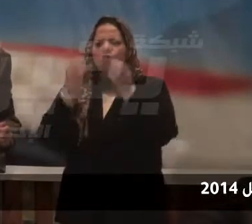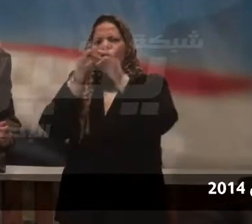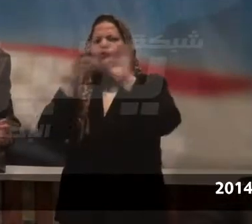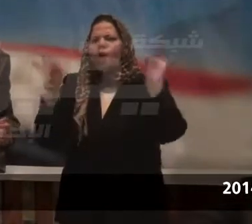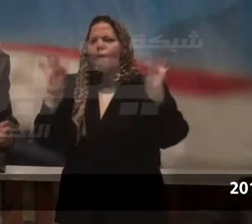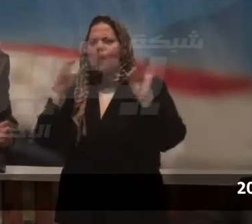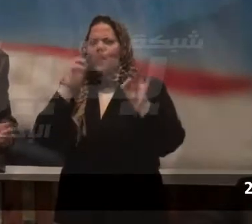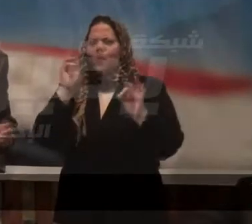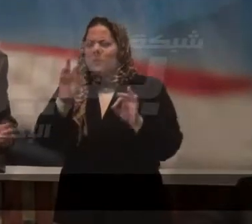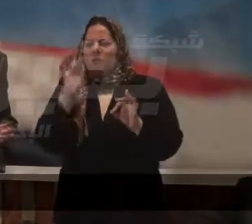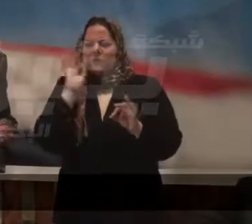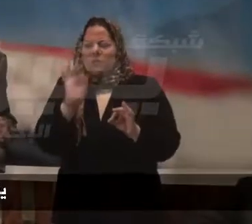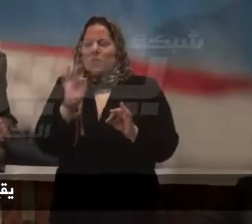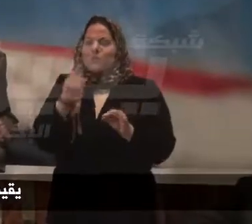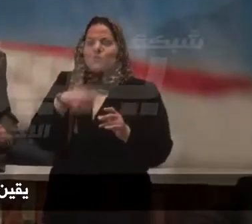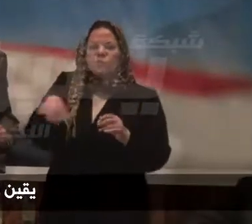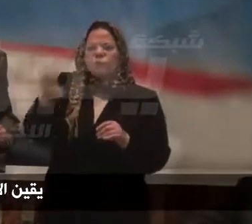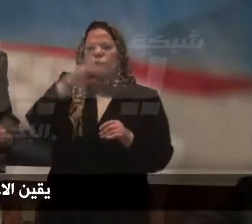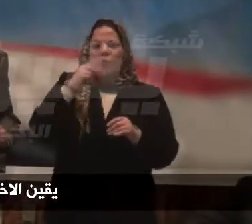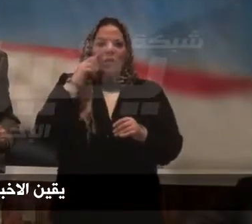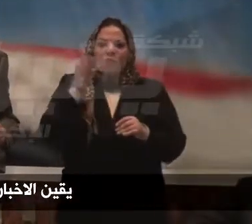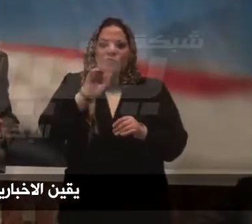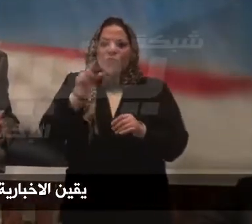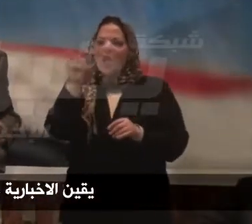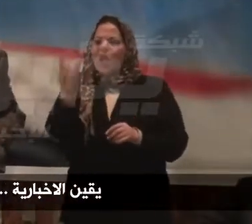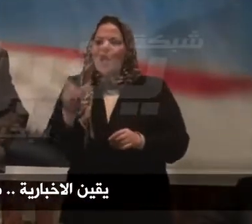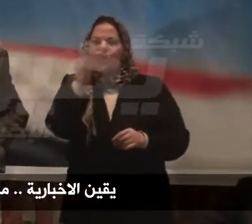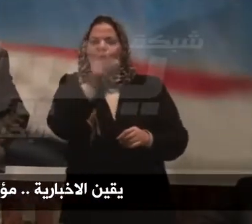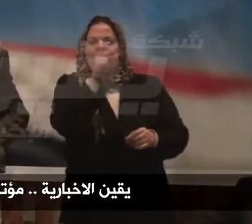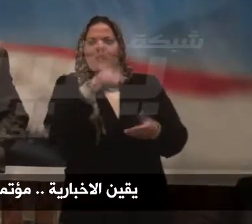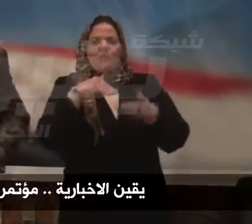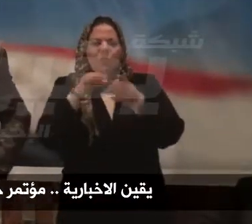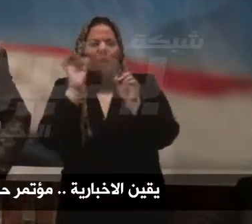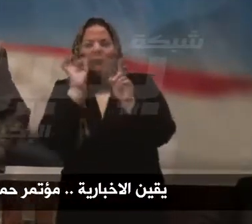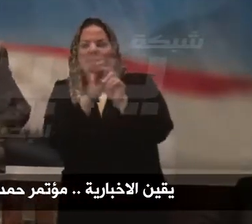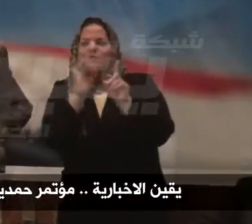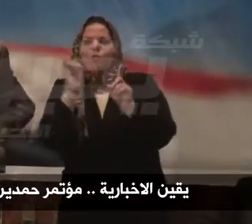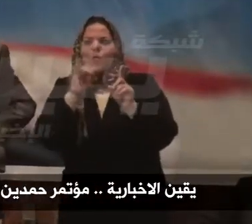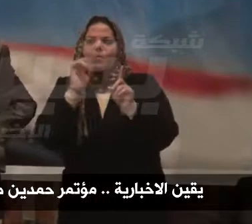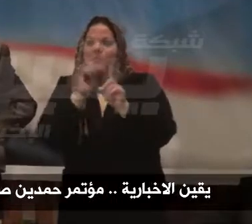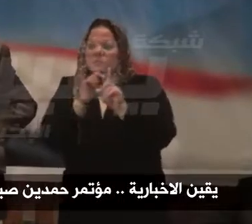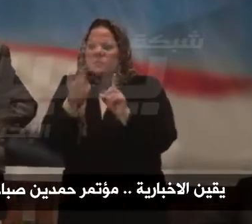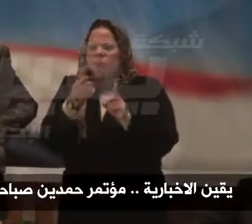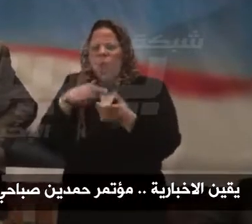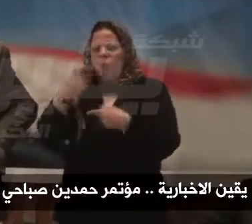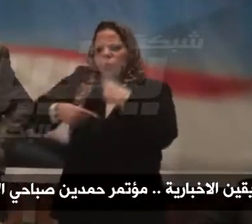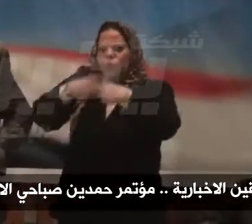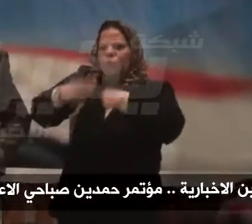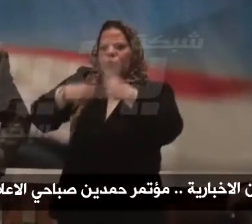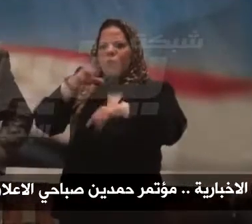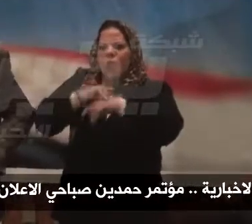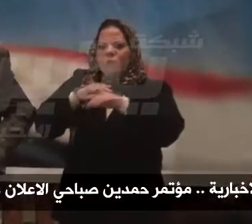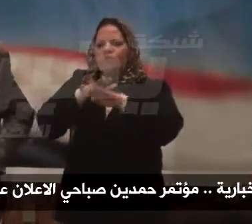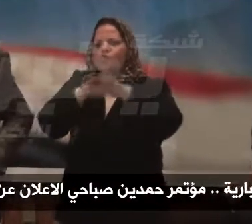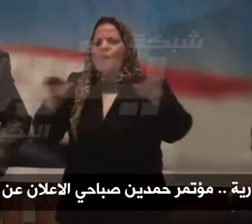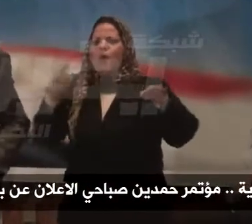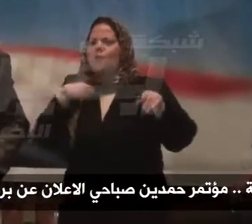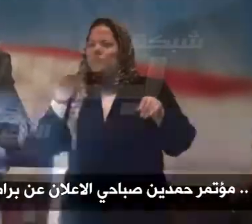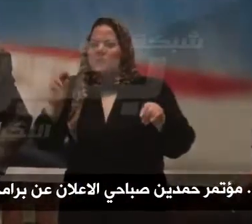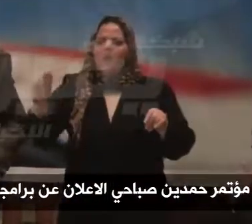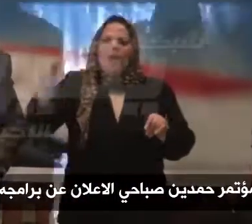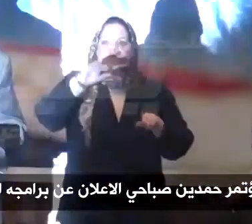الشامل، وكما قلت كل كلمة في هذه التسمية لها معنى تضمن الاستمرارية والسواسية في التطبيق